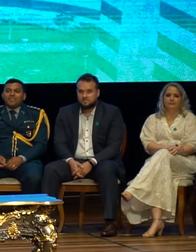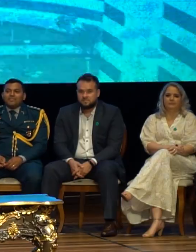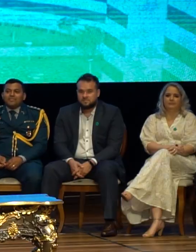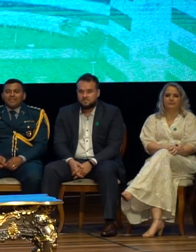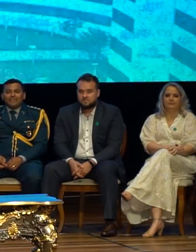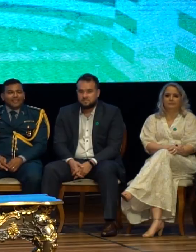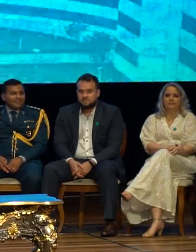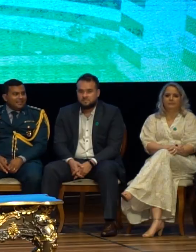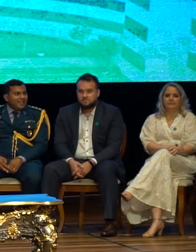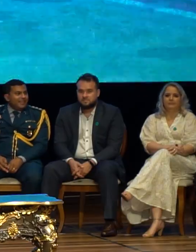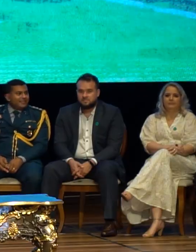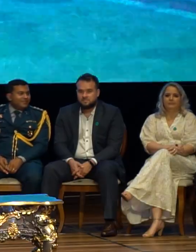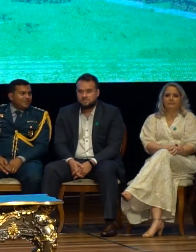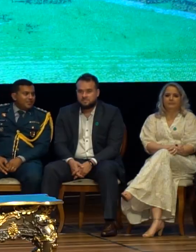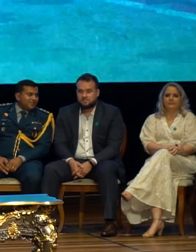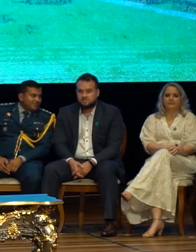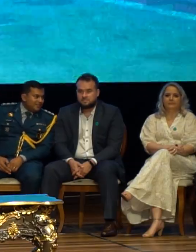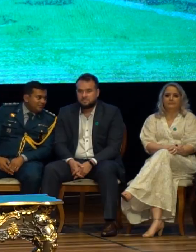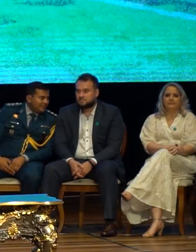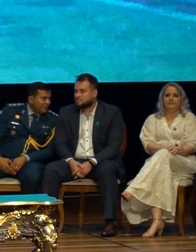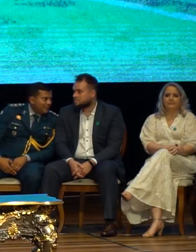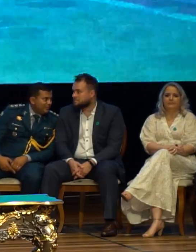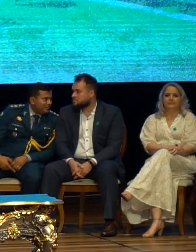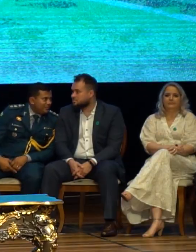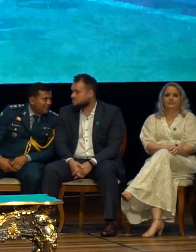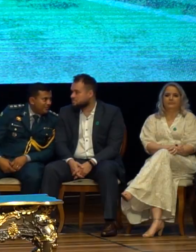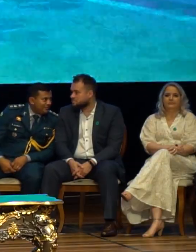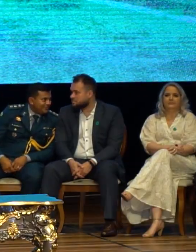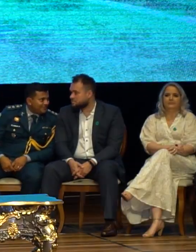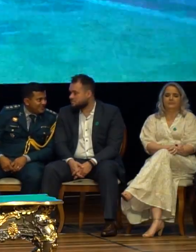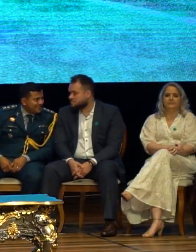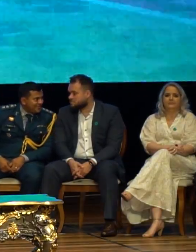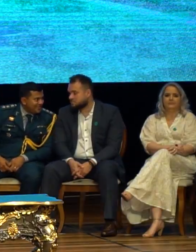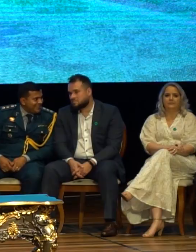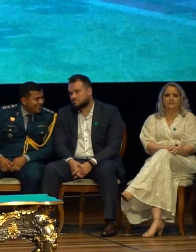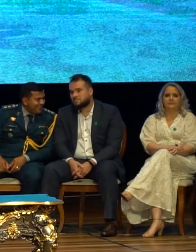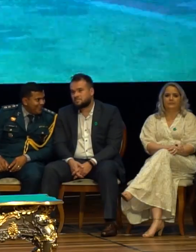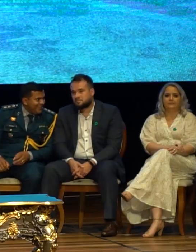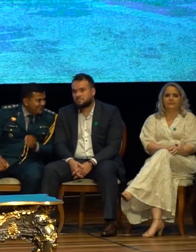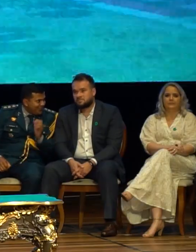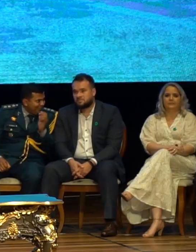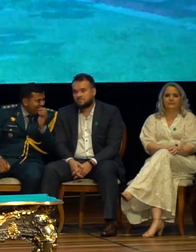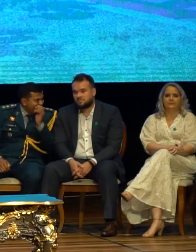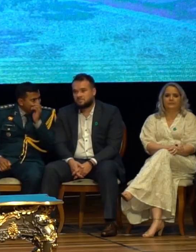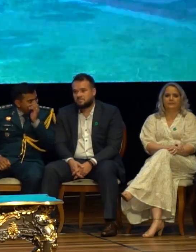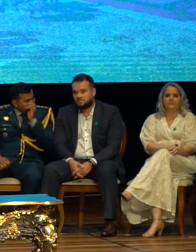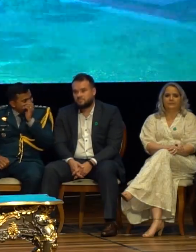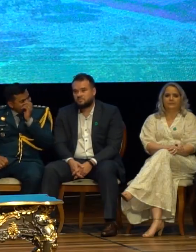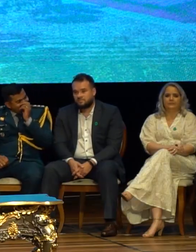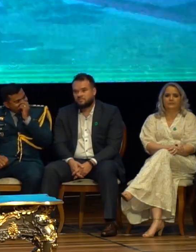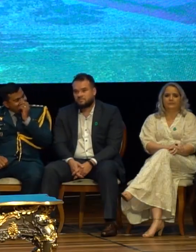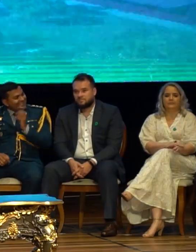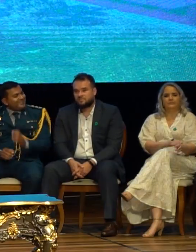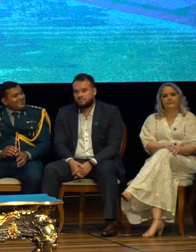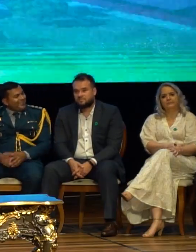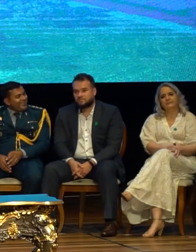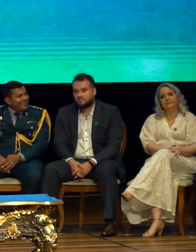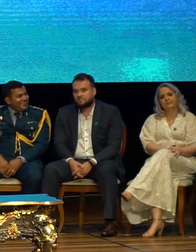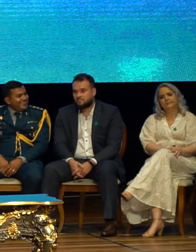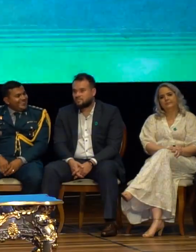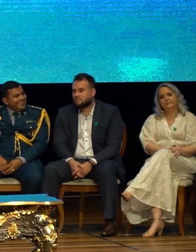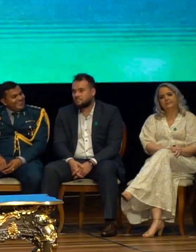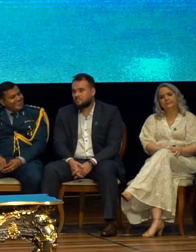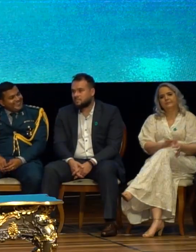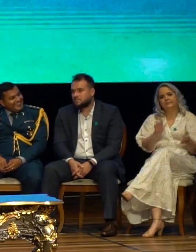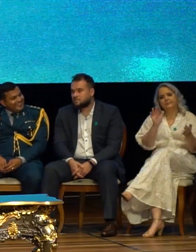nosso governador. A reeleição do governador, para mim, tem a ver com aquela